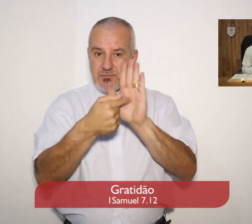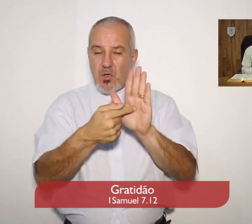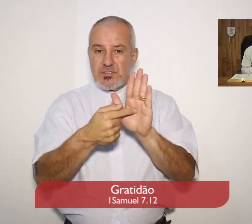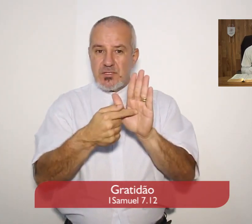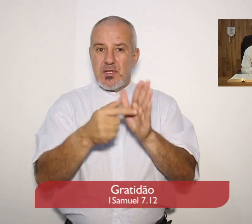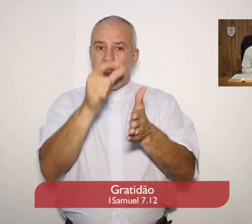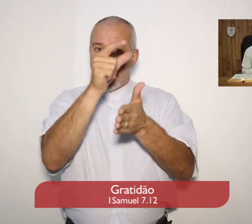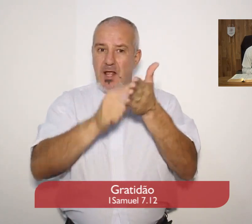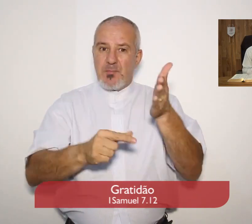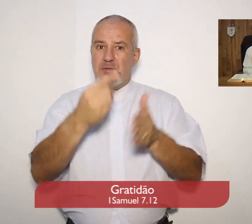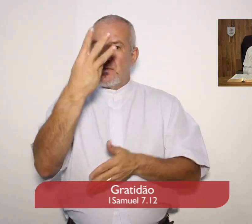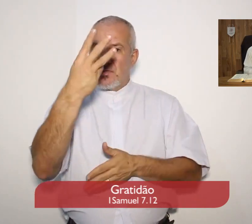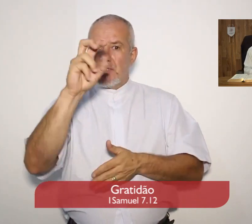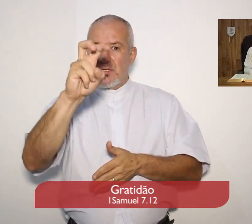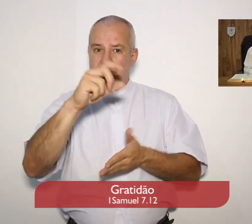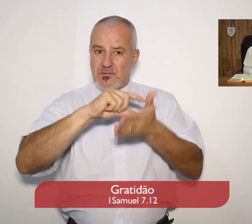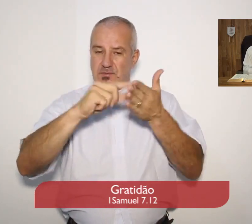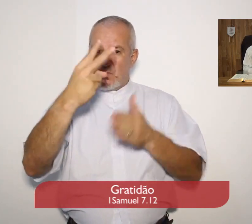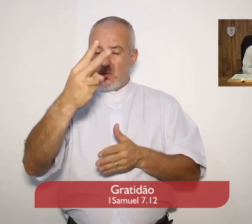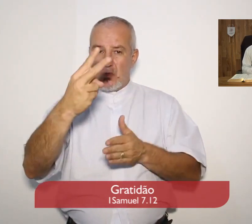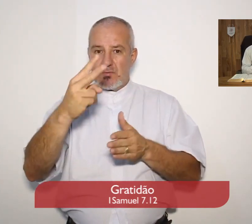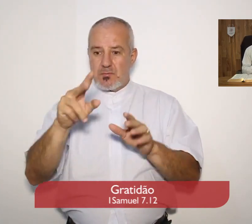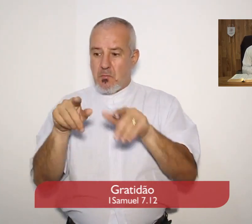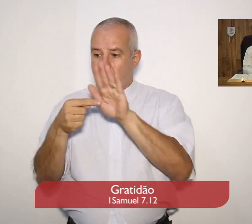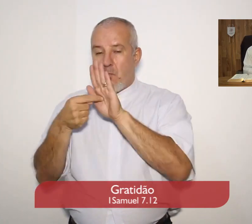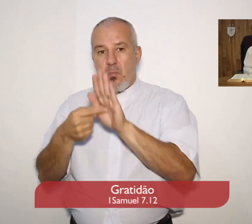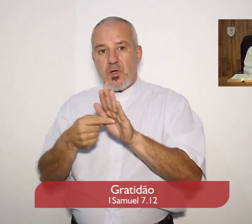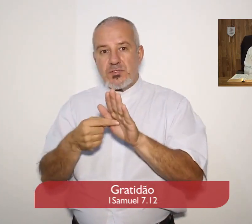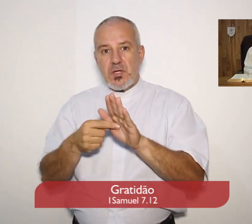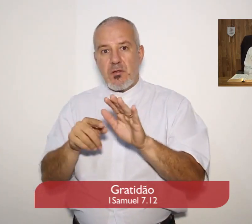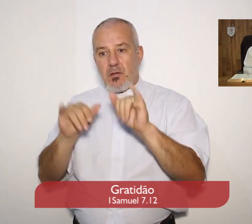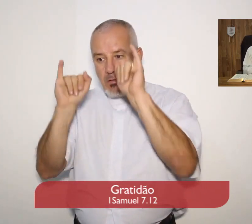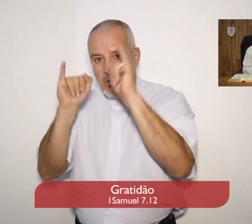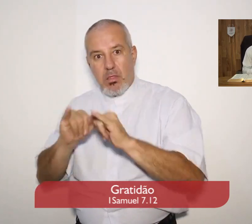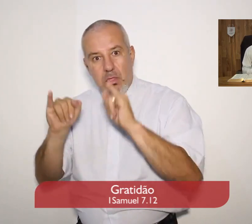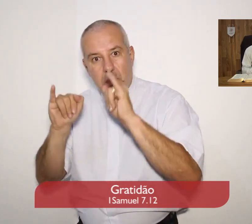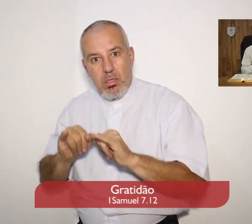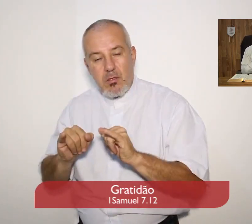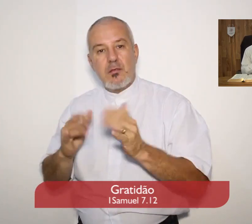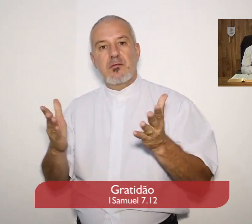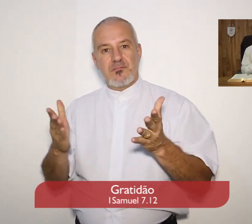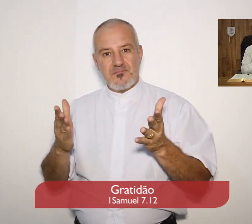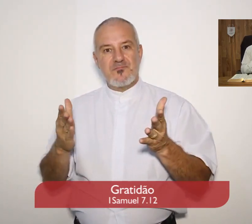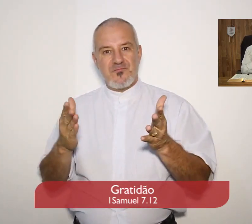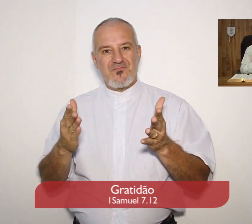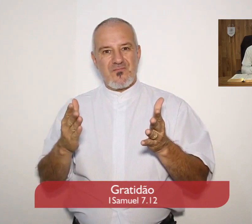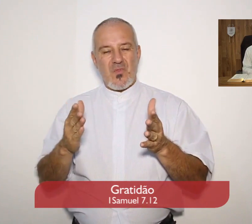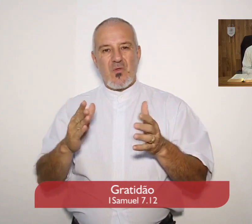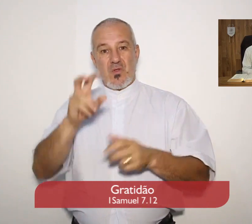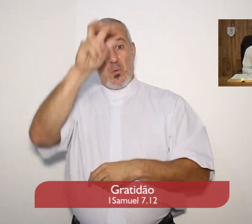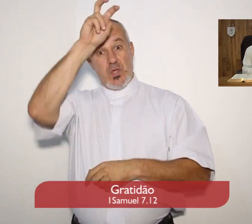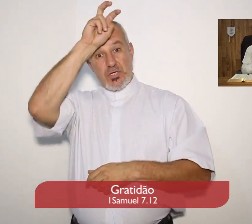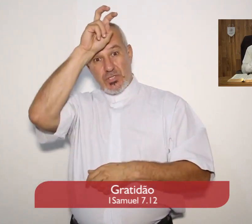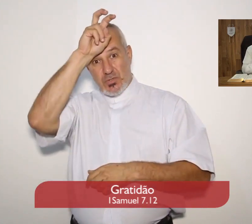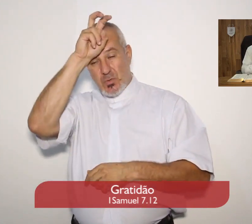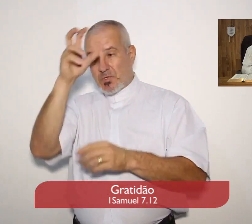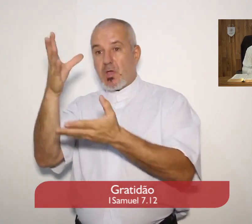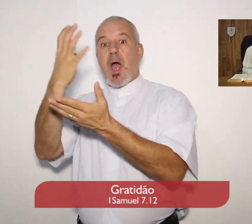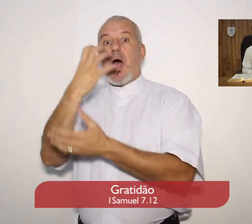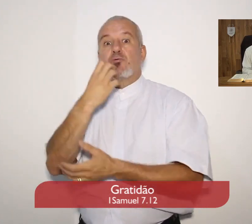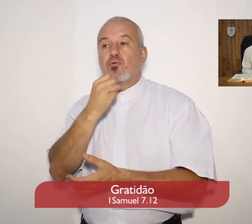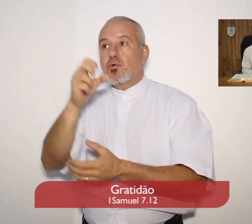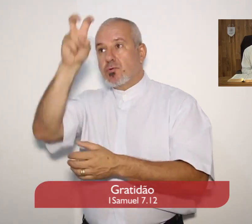os hebreus eram escravos no Egito, também adotaram os deuses e as deusas do Egito. Você